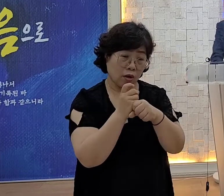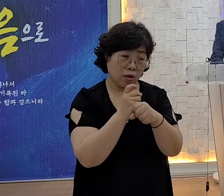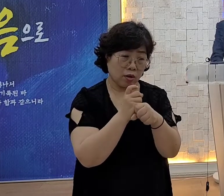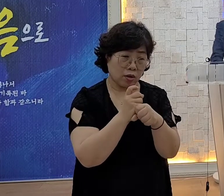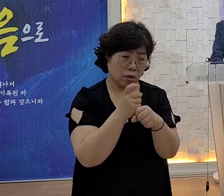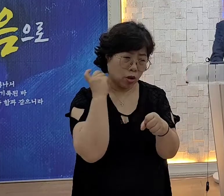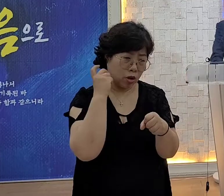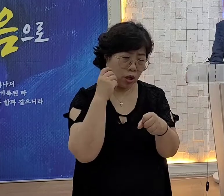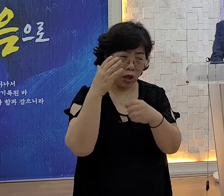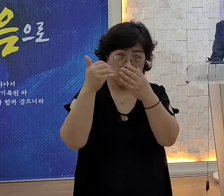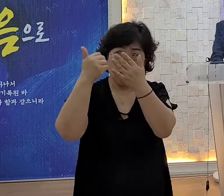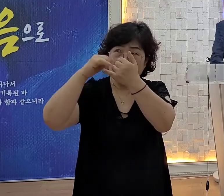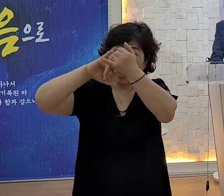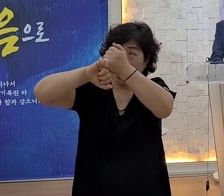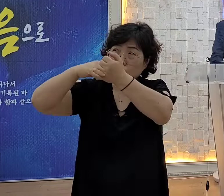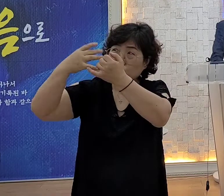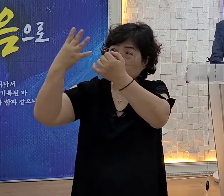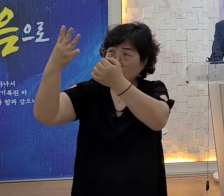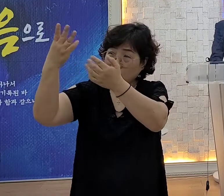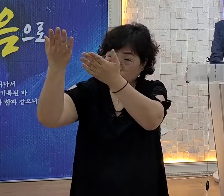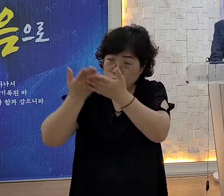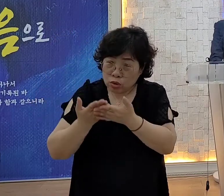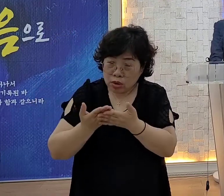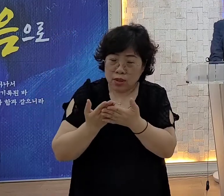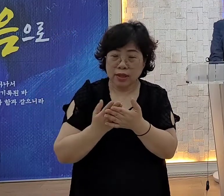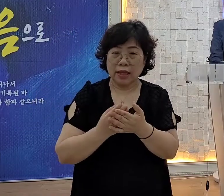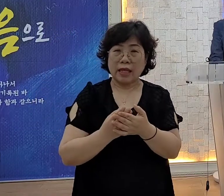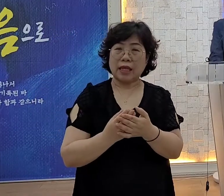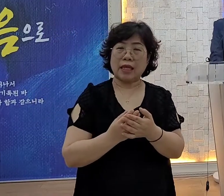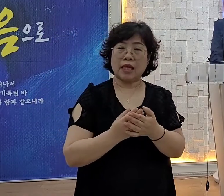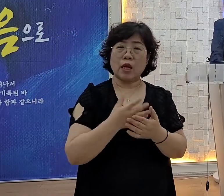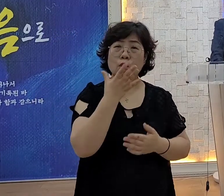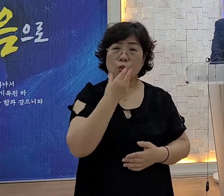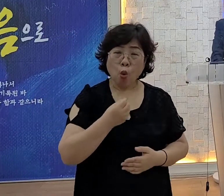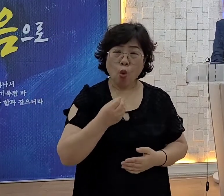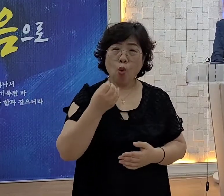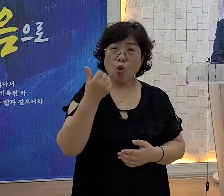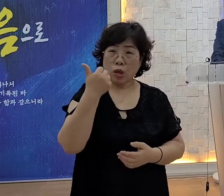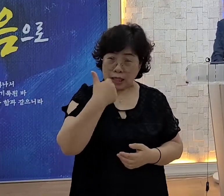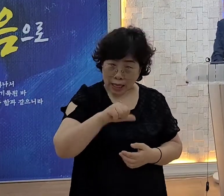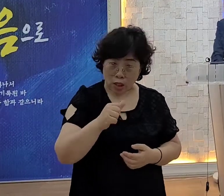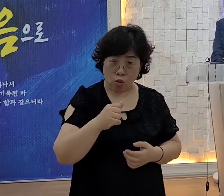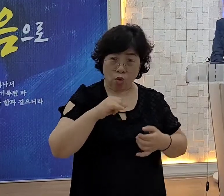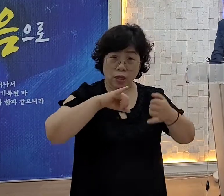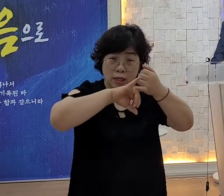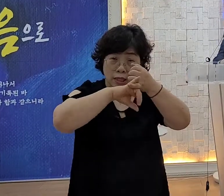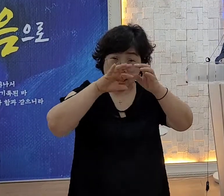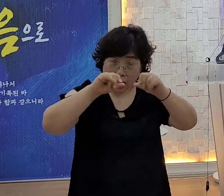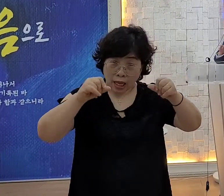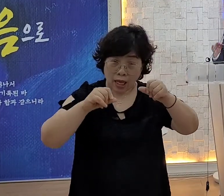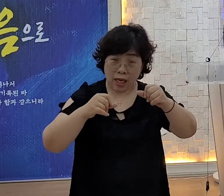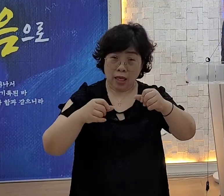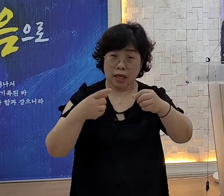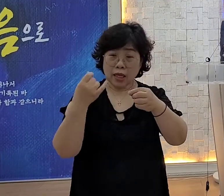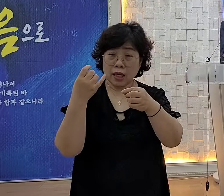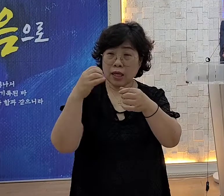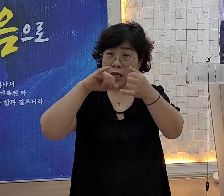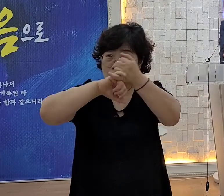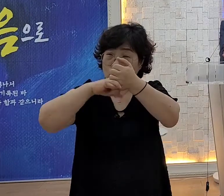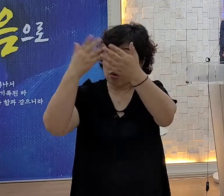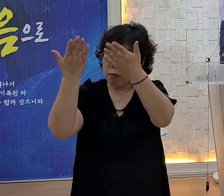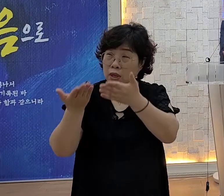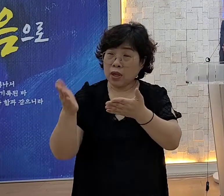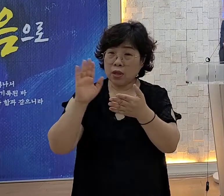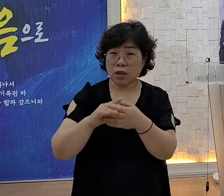약속을 주셨는데, 땅도 주신다, 복도 주신다, 후손도 주신다, 이렇게 약속을 했는데, 지금 10년